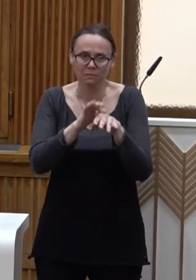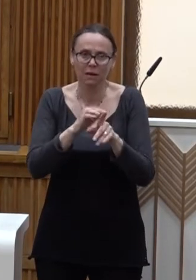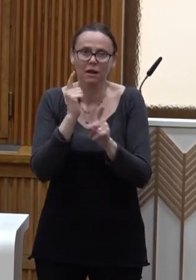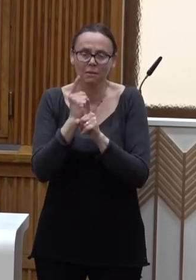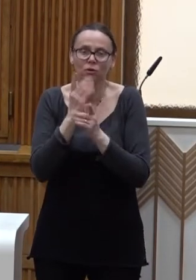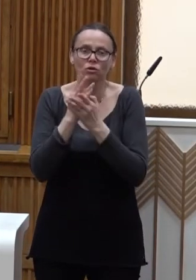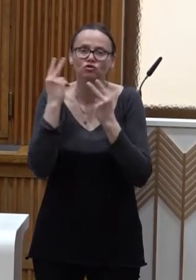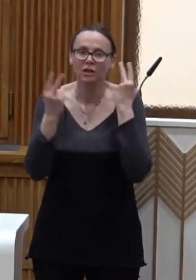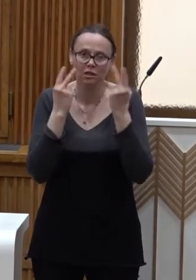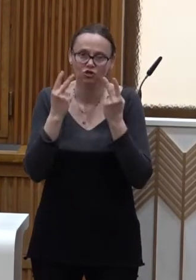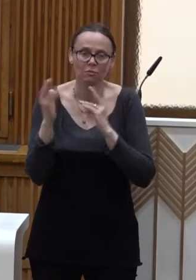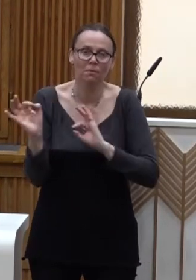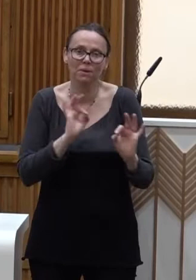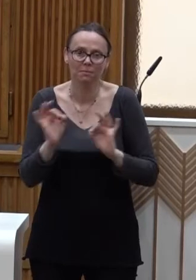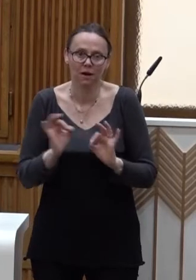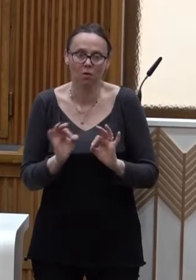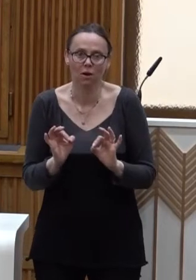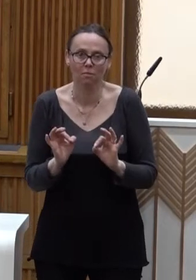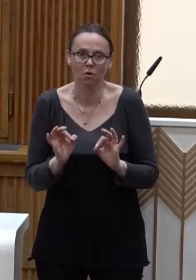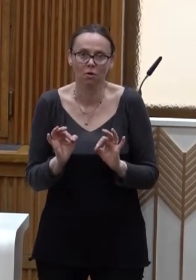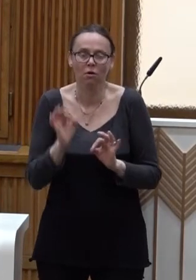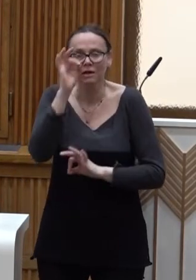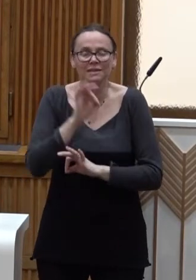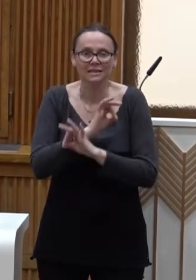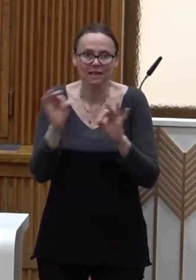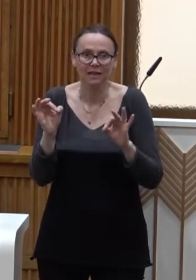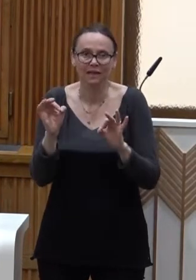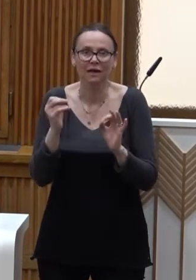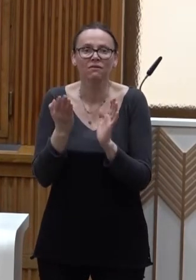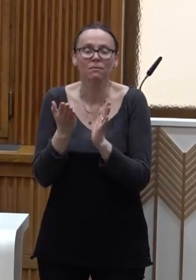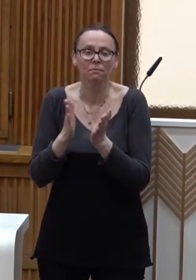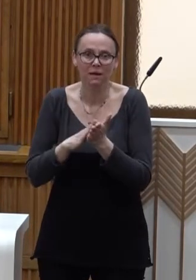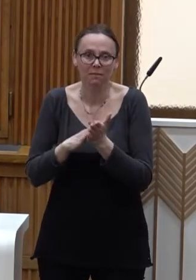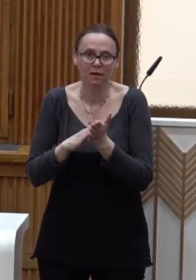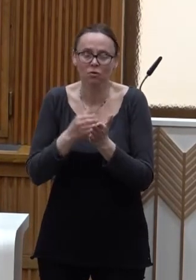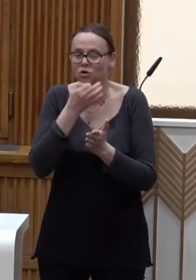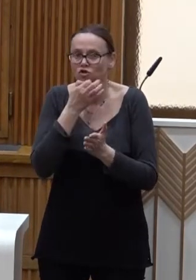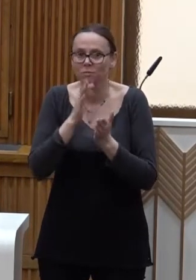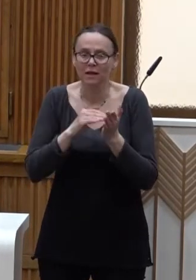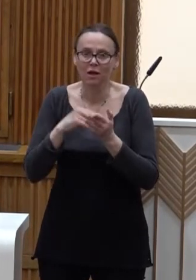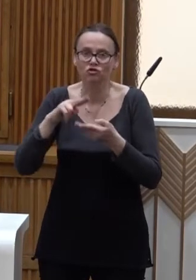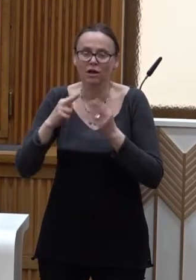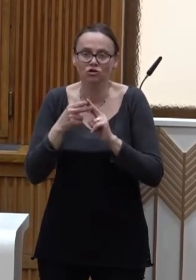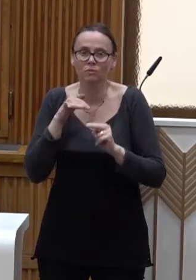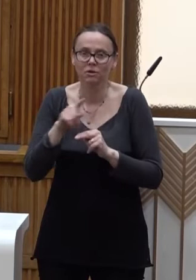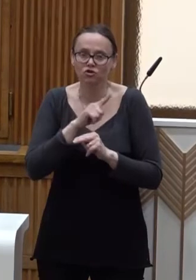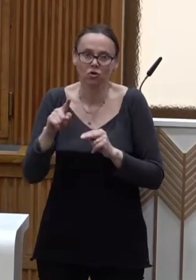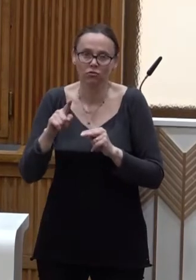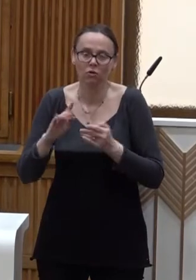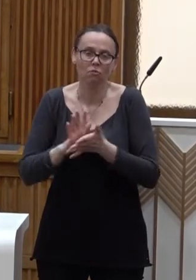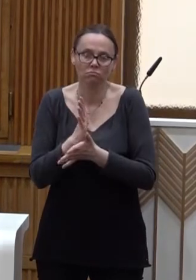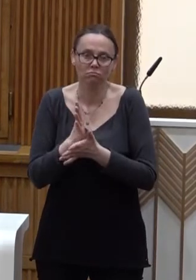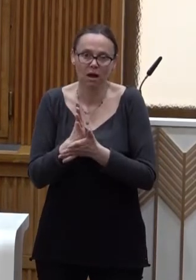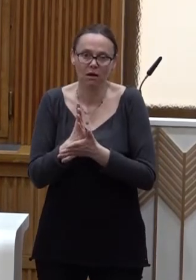tudi že iščemo oziroma pripravljamo strategije v primeru, da bi na kakršenkoli način prišlo do izpada